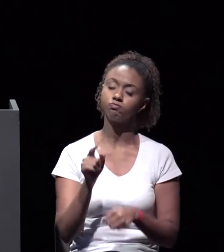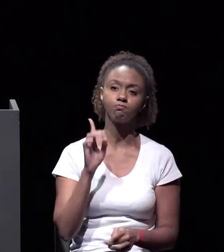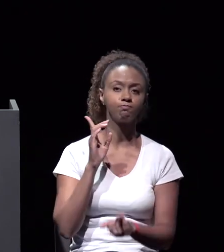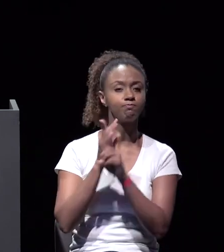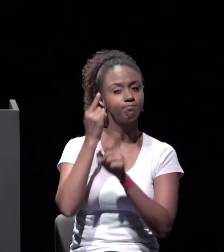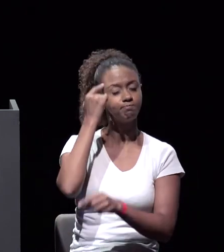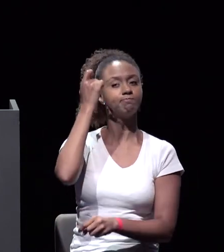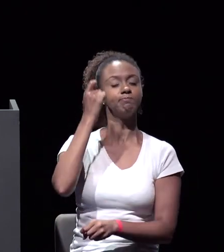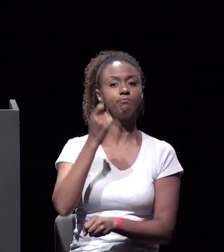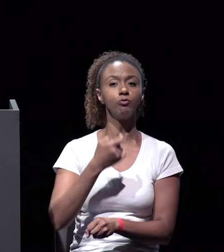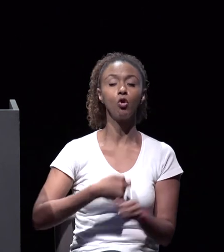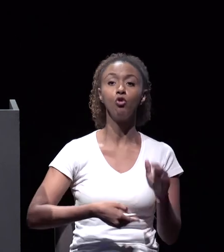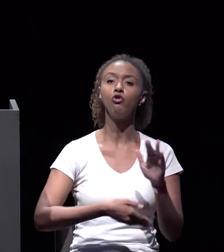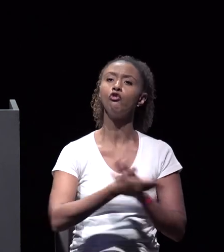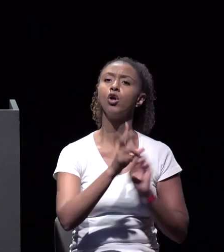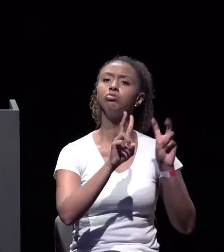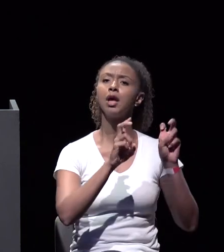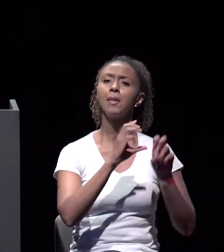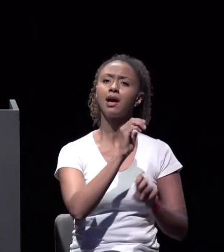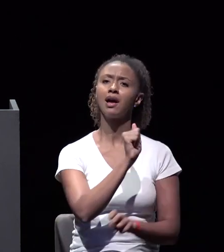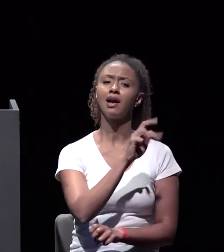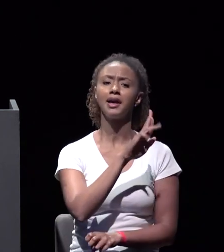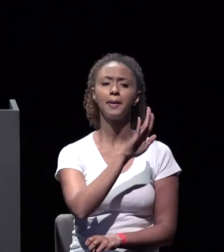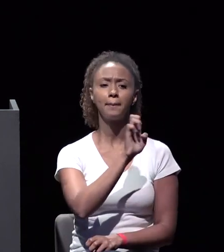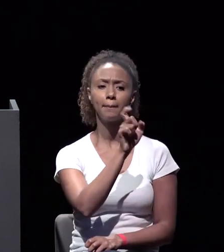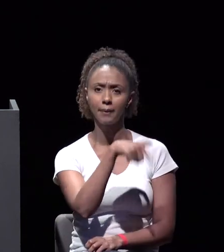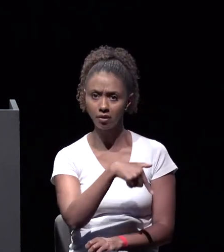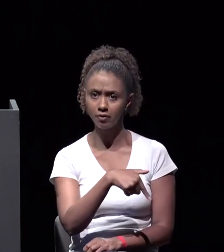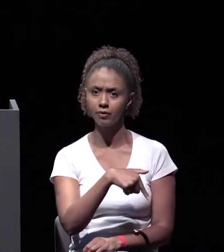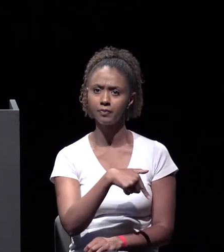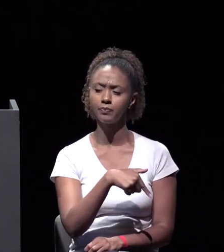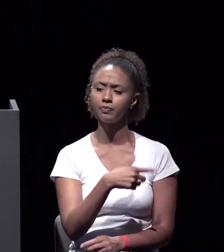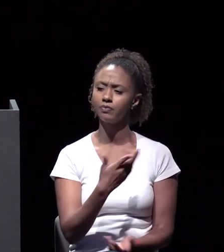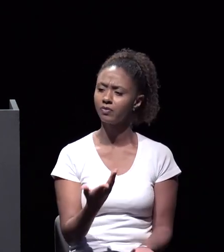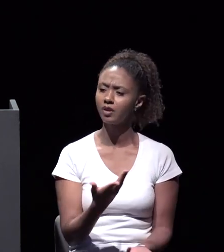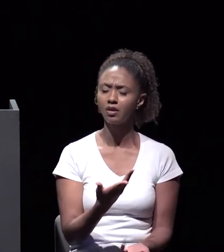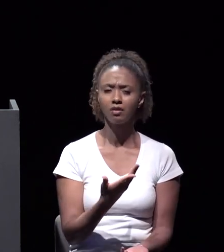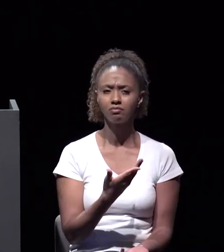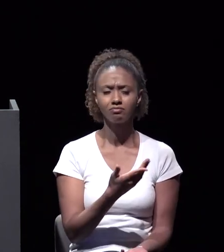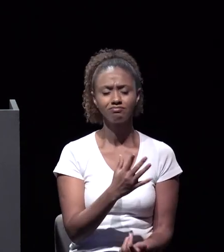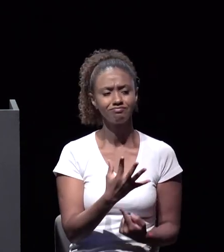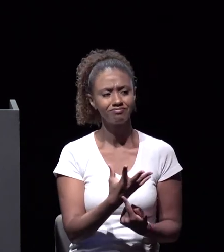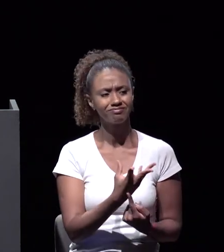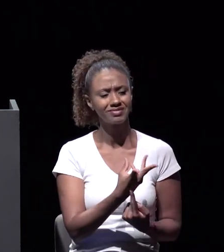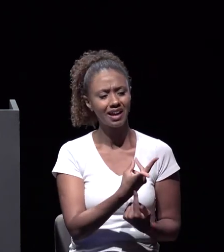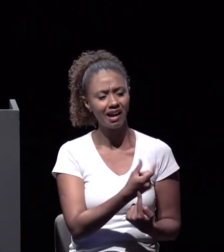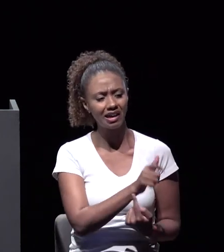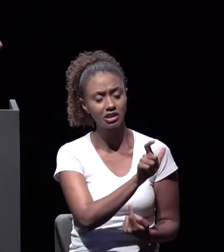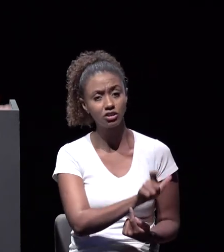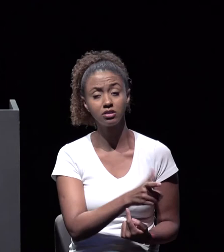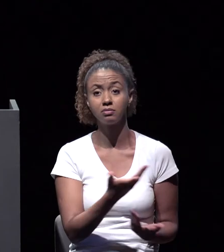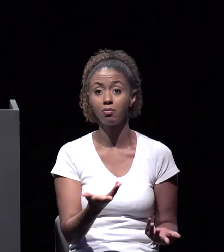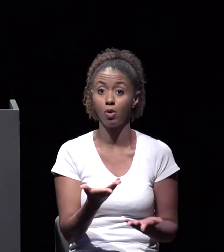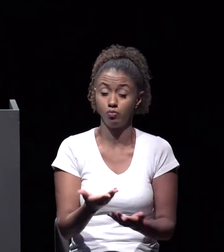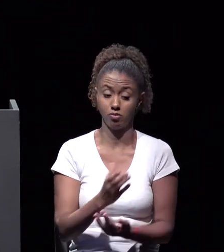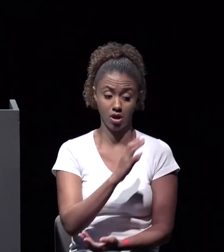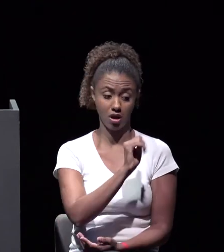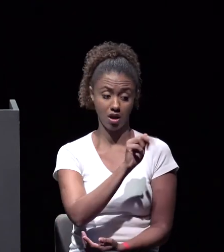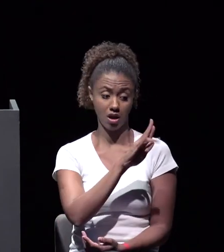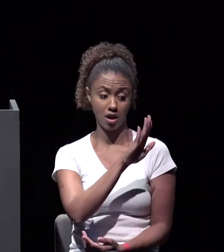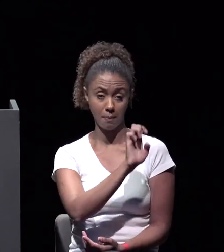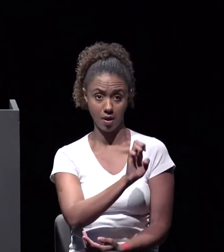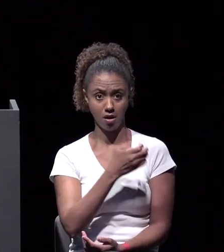nesse universo tão grande que esse artista percorreu bom caribé ele é